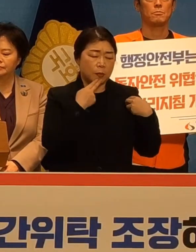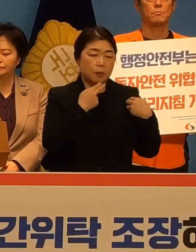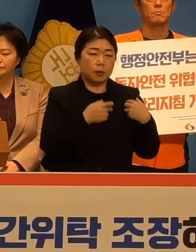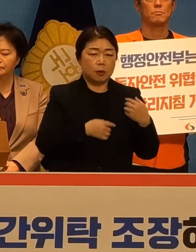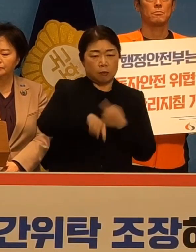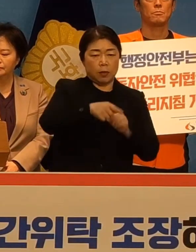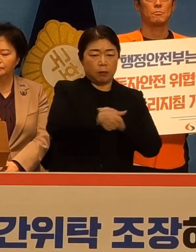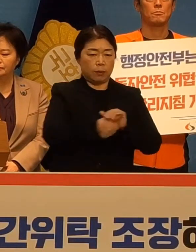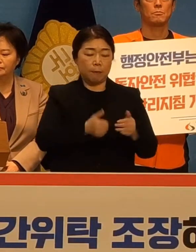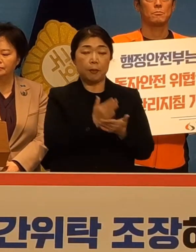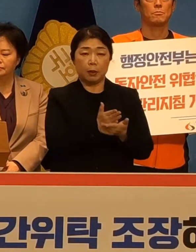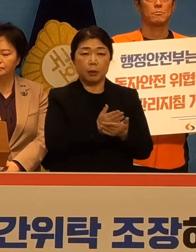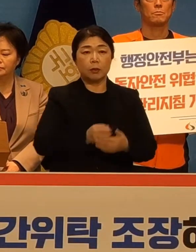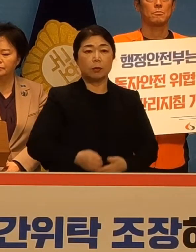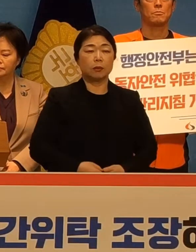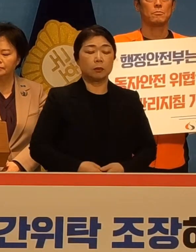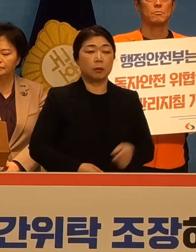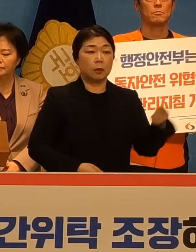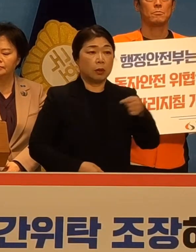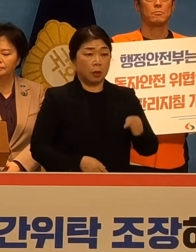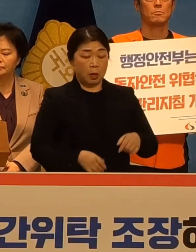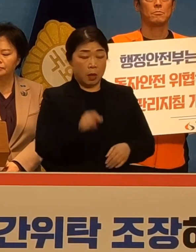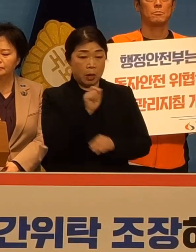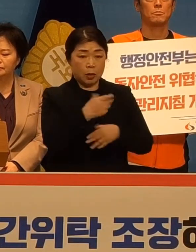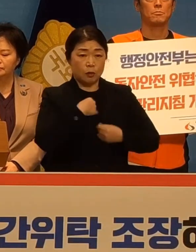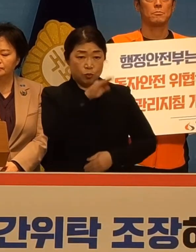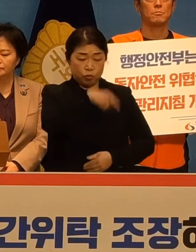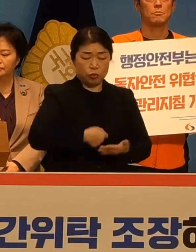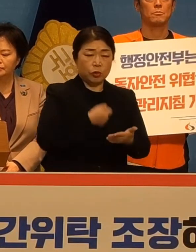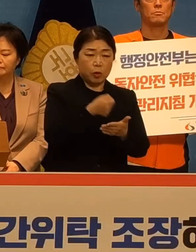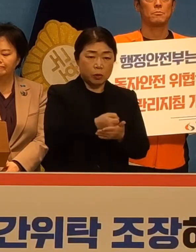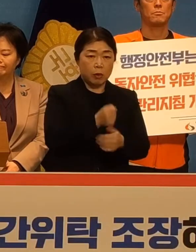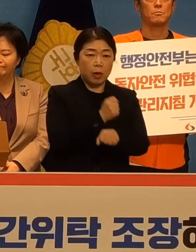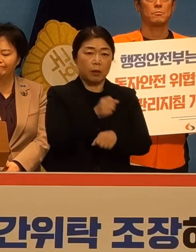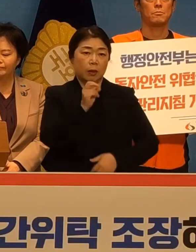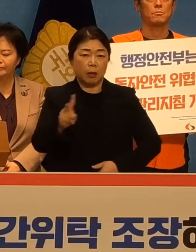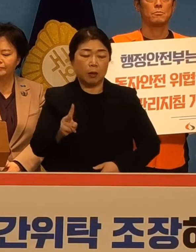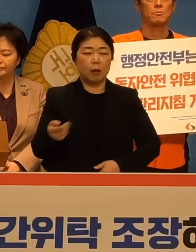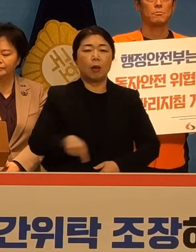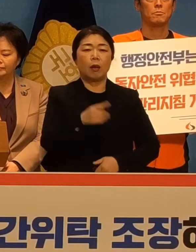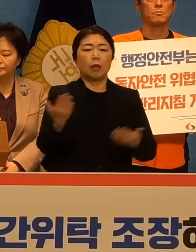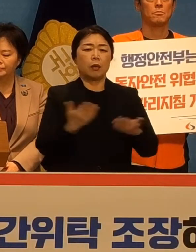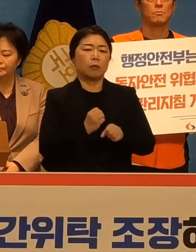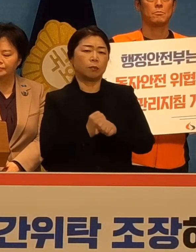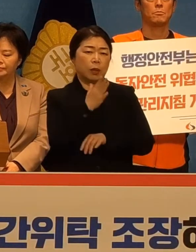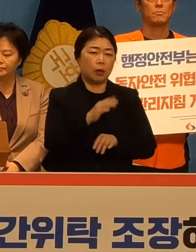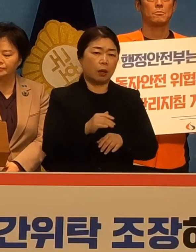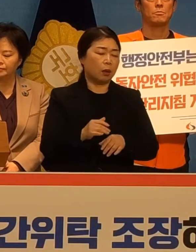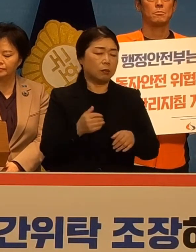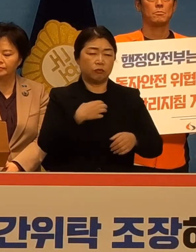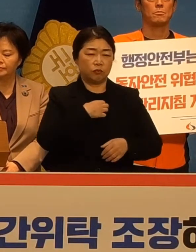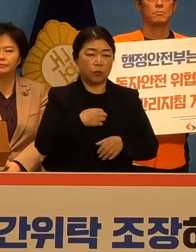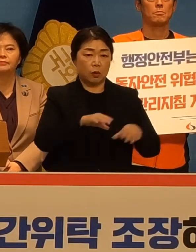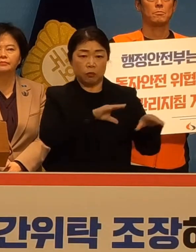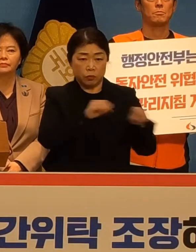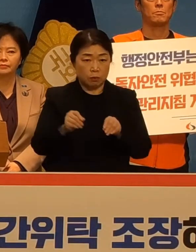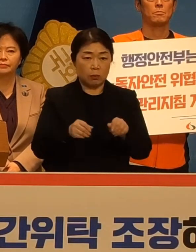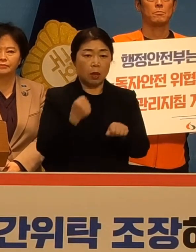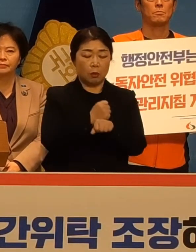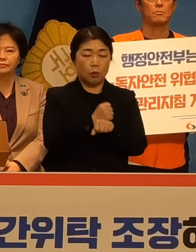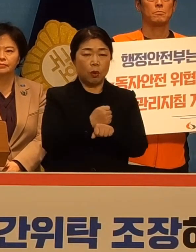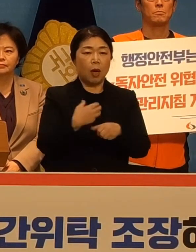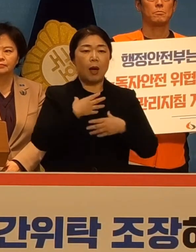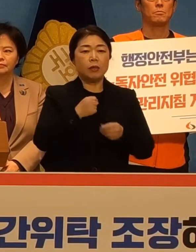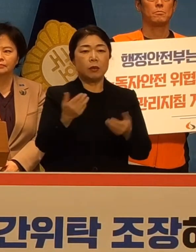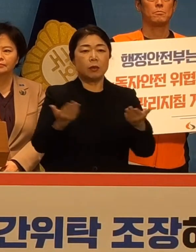마십시오. 당신들의 결단만이 현장 노동자들을 과로를 멈추고 노동자가 존중받는 안전한 일터를 되찾는